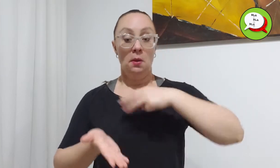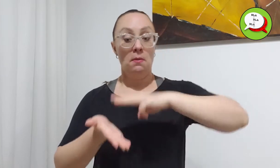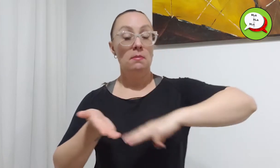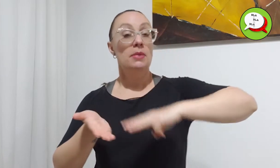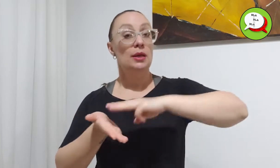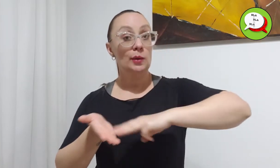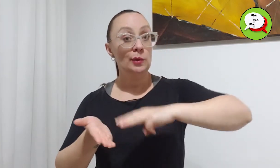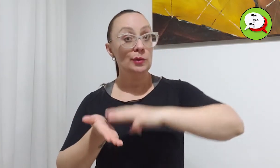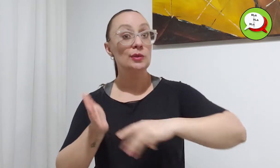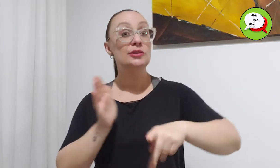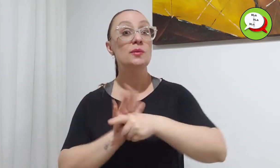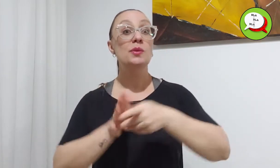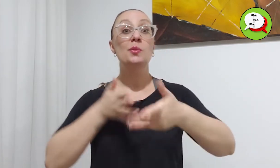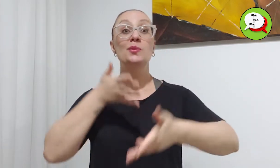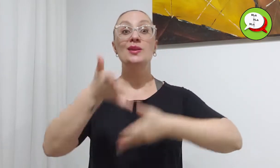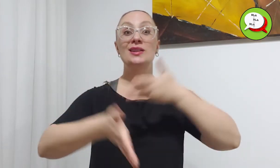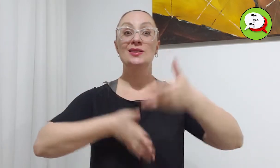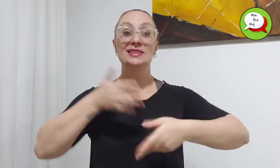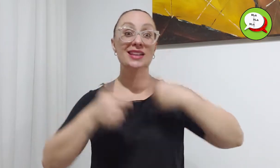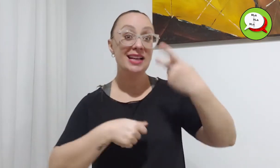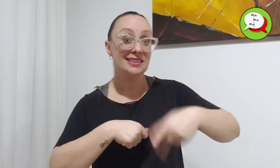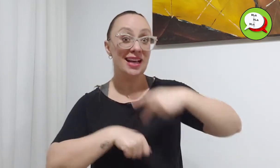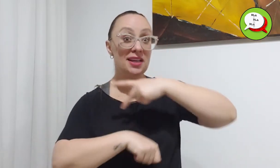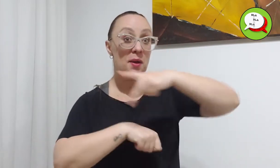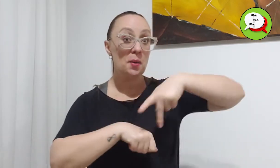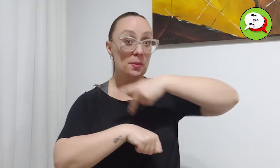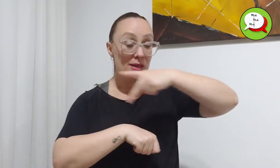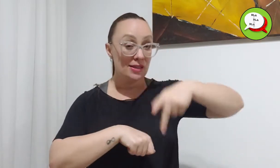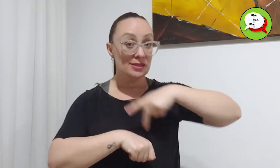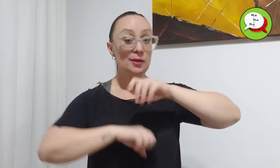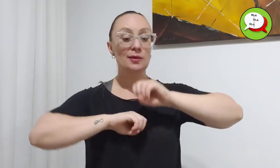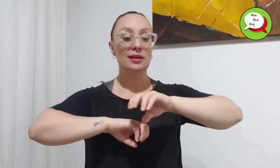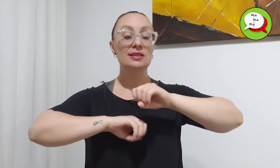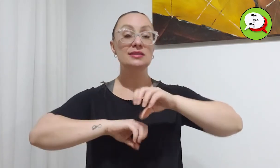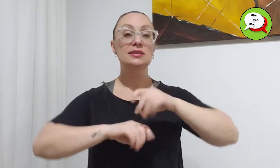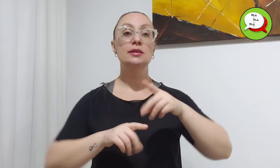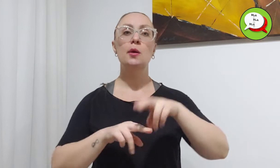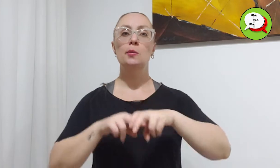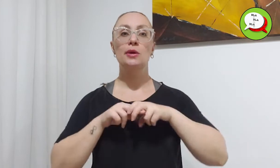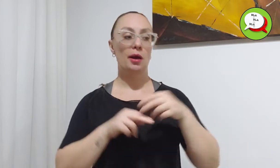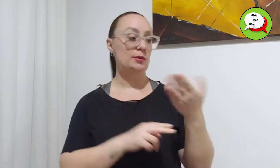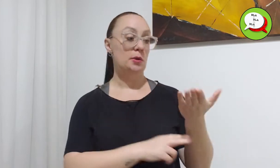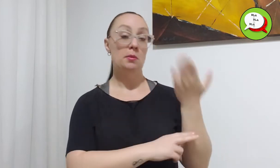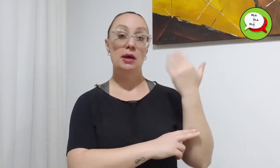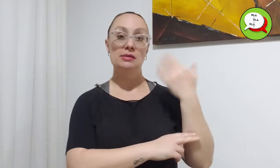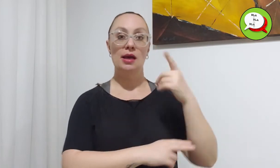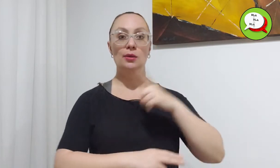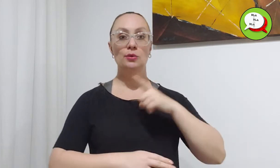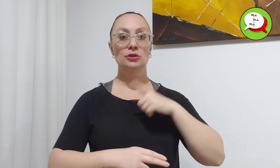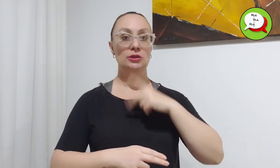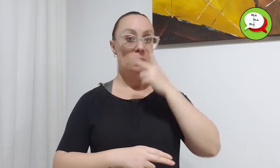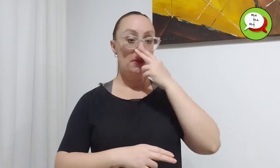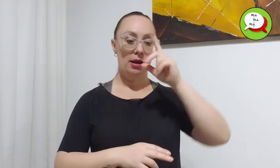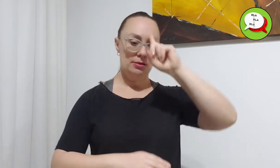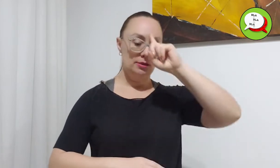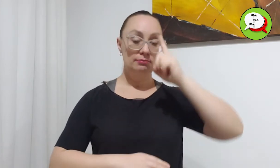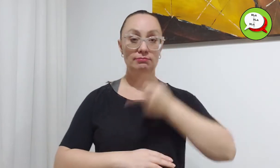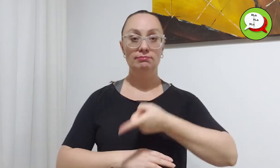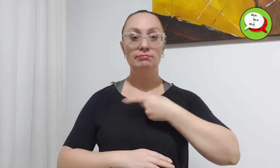campo metodológico das línguas de sinais no país. Em razão do isolamento que se impôs aos surdos